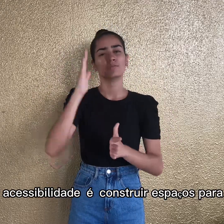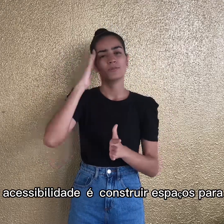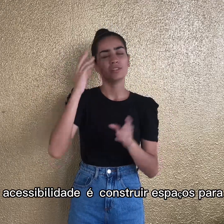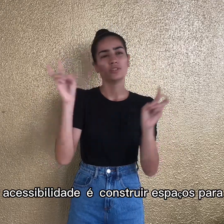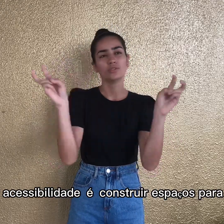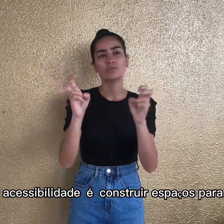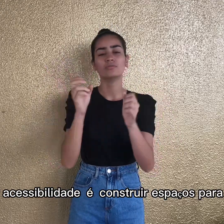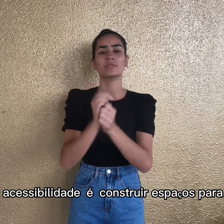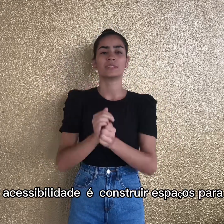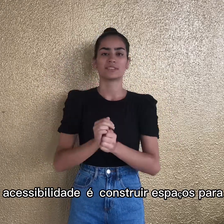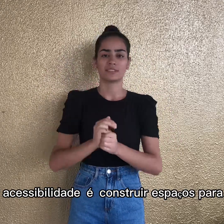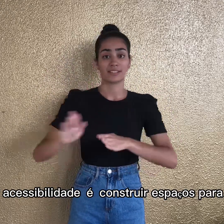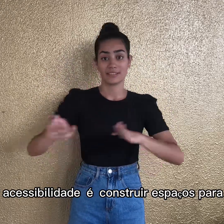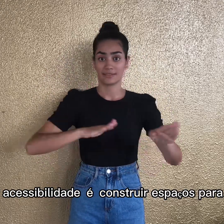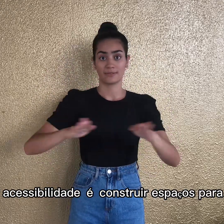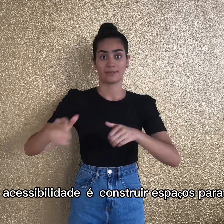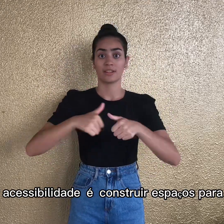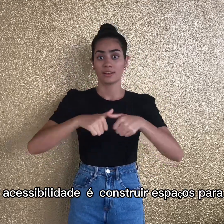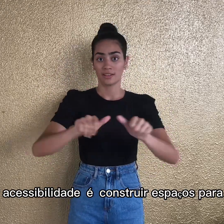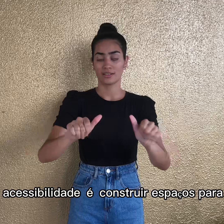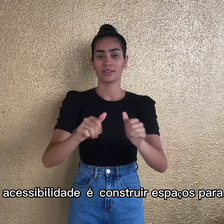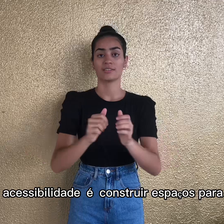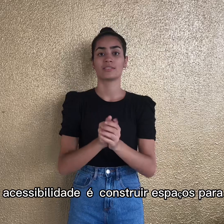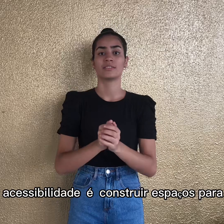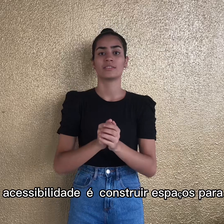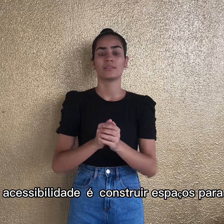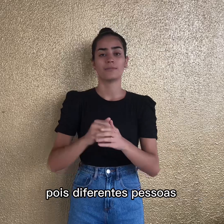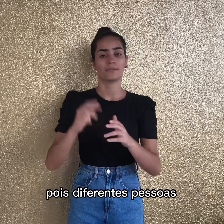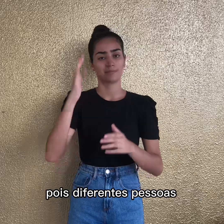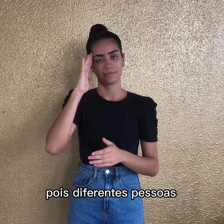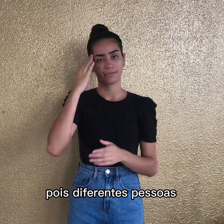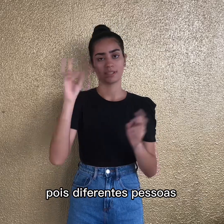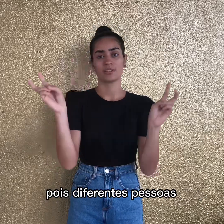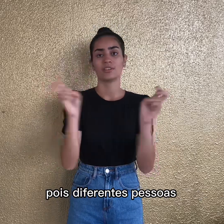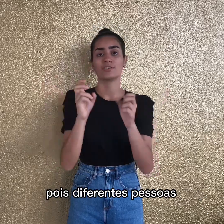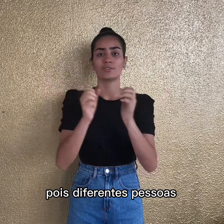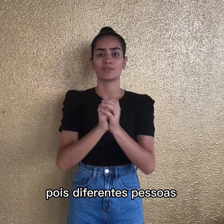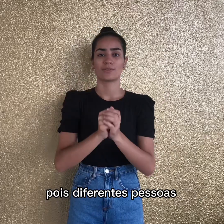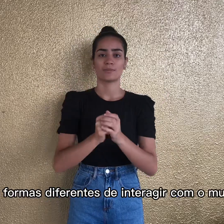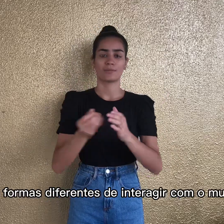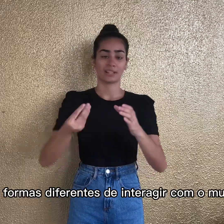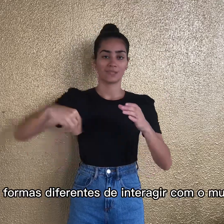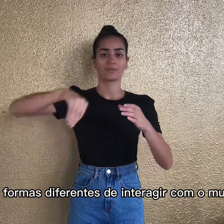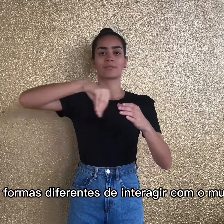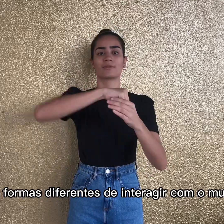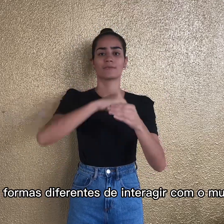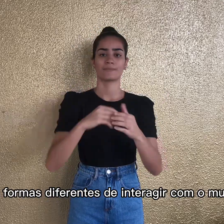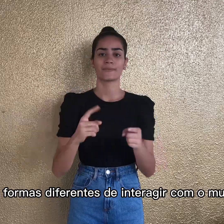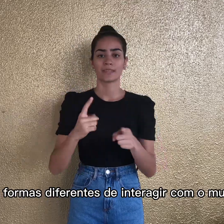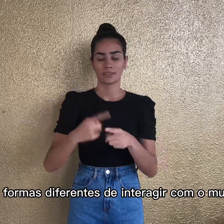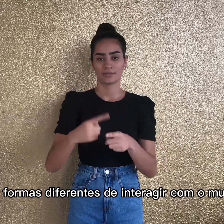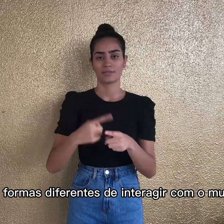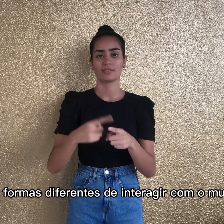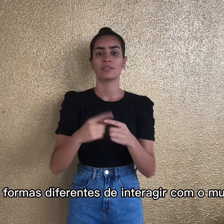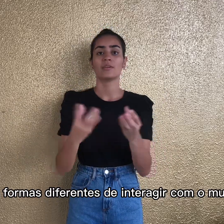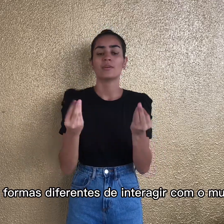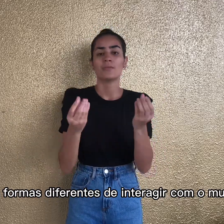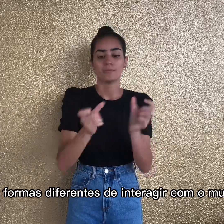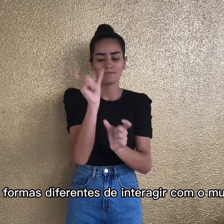a acessibilidade é construir espaços para todos, pois diferentes pessoas têm formas diferentes de interagir com o mundo.